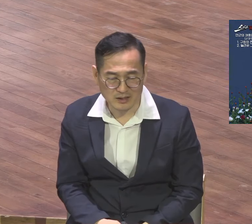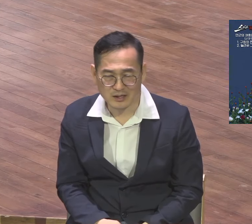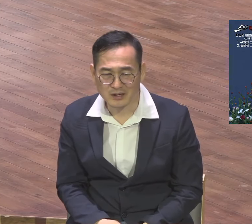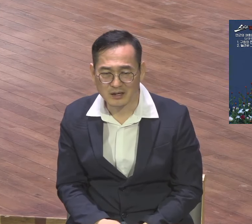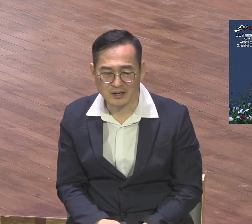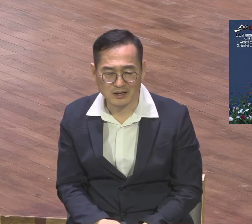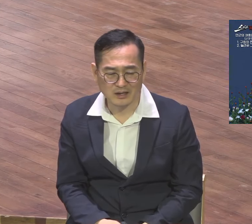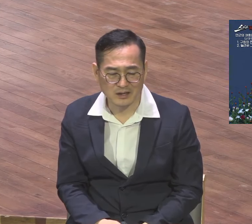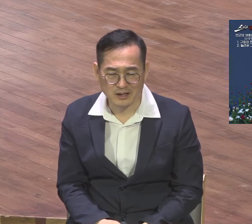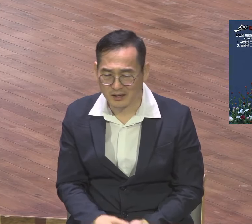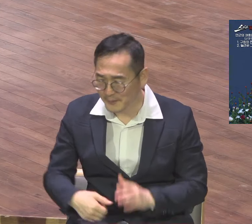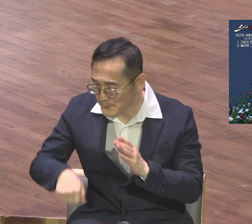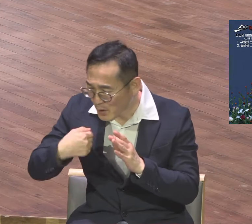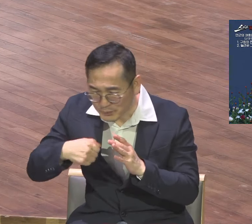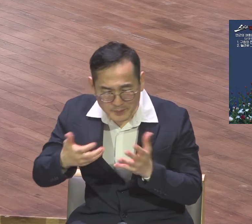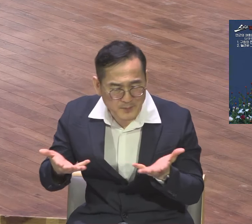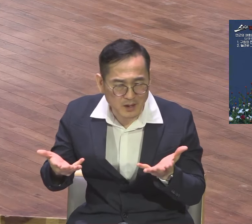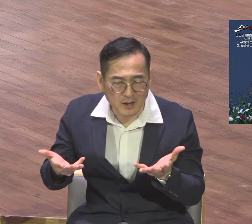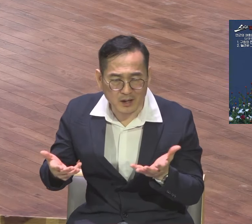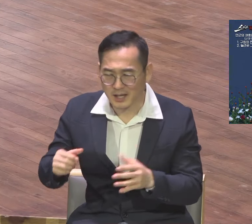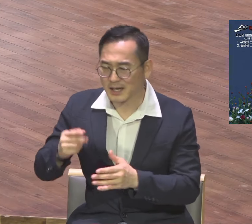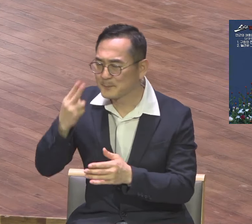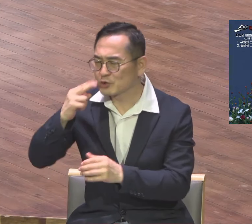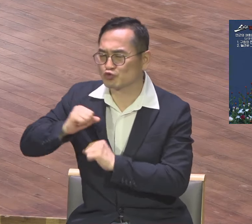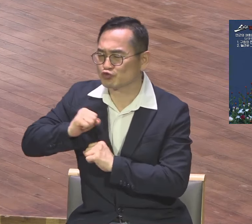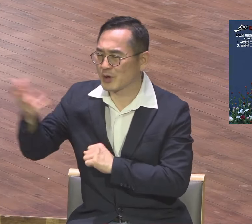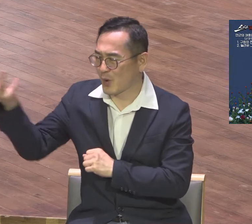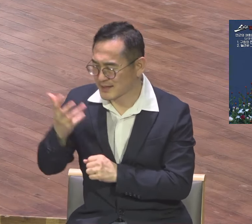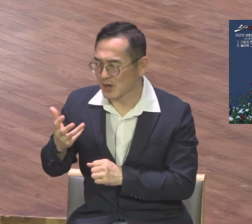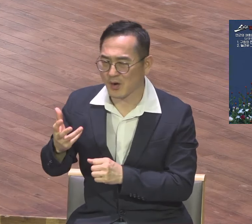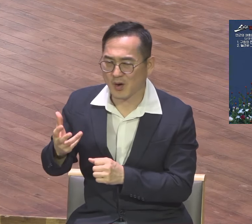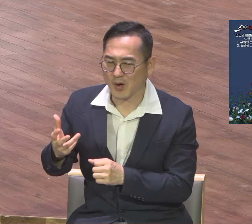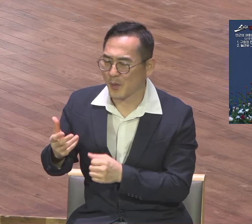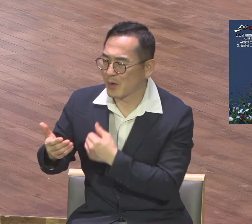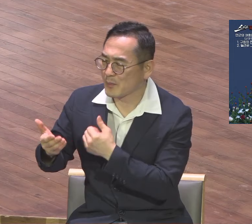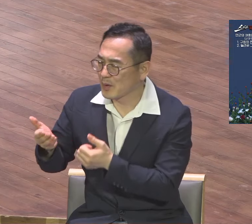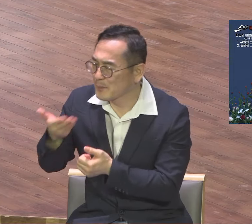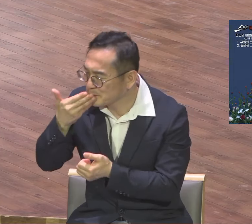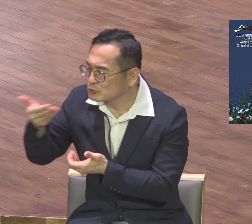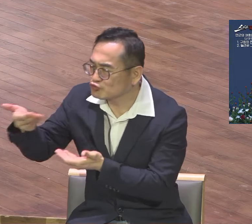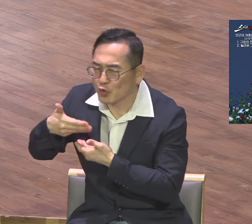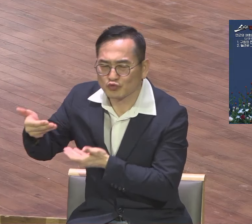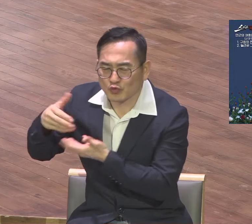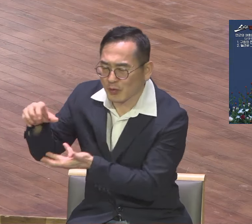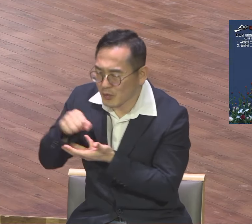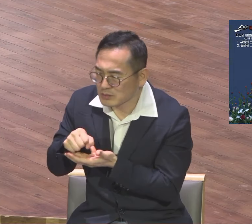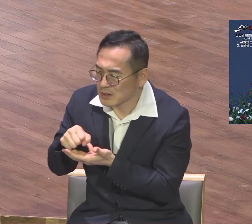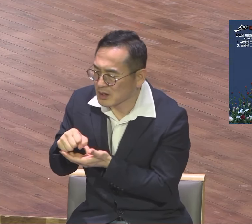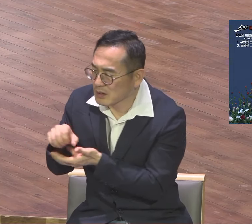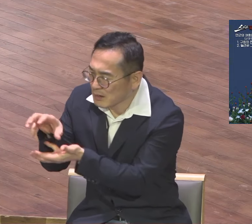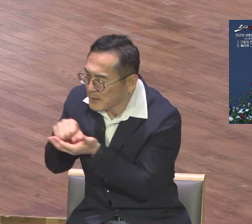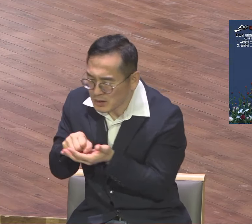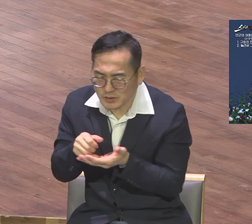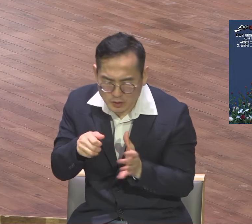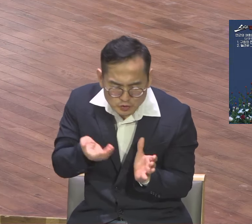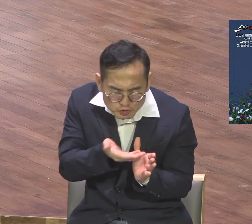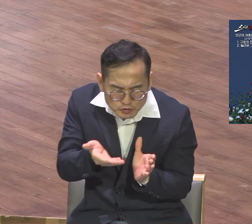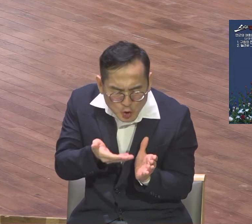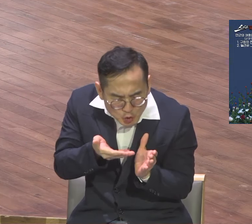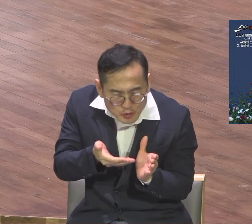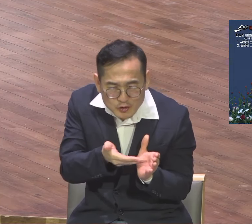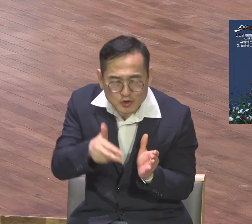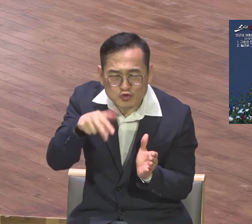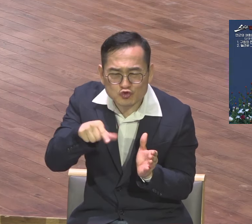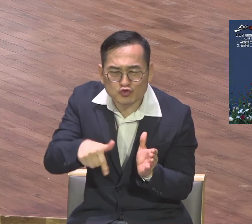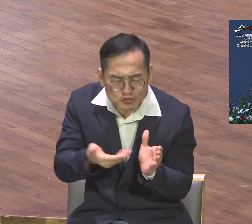뭐든지 배를 채우되 배를 채우게 미국인들이 와서 막 깡냉이 죽 뭐 이런 거 주고 막 이렇게 막 줄 서가 먹고 말이야. 막 군